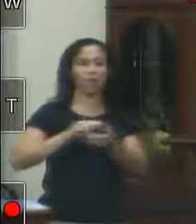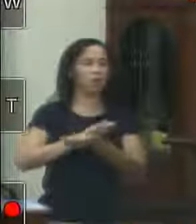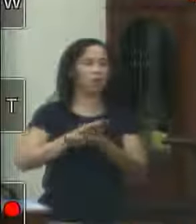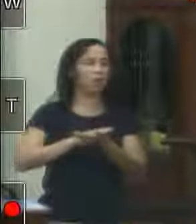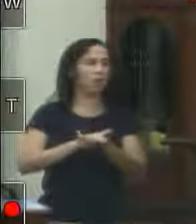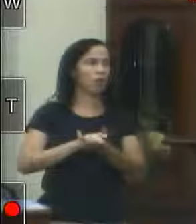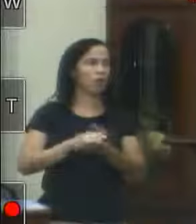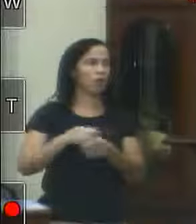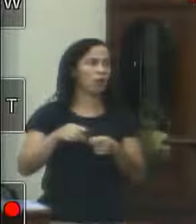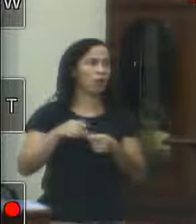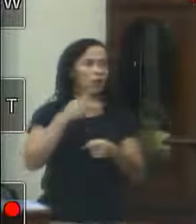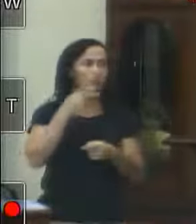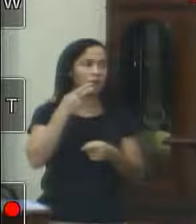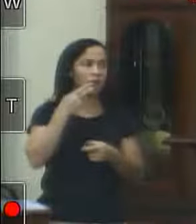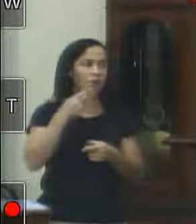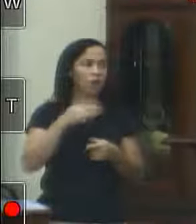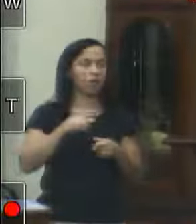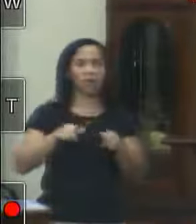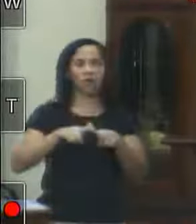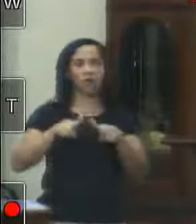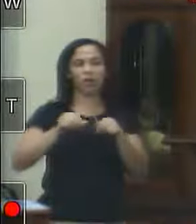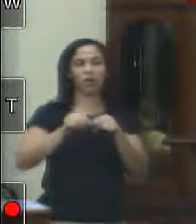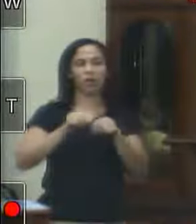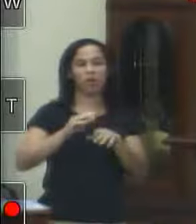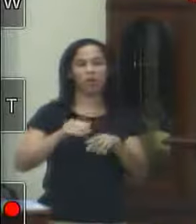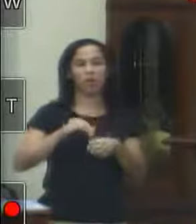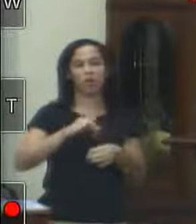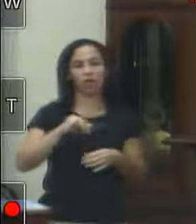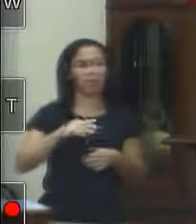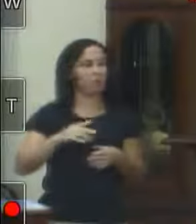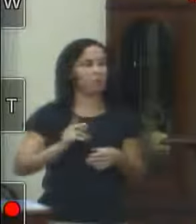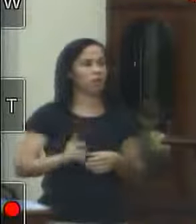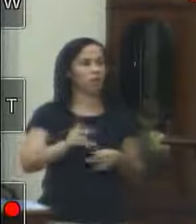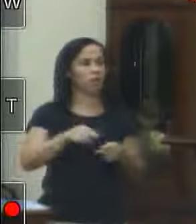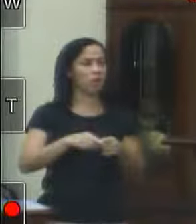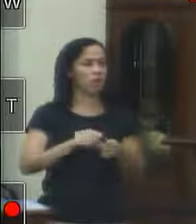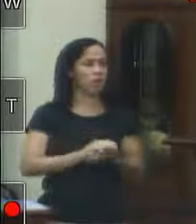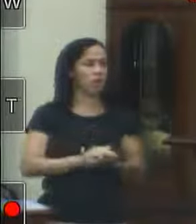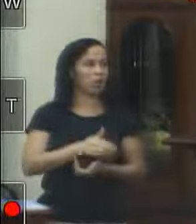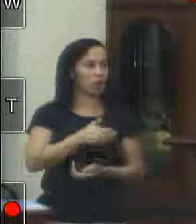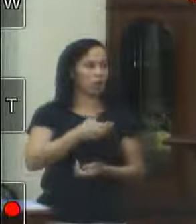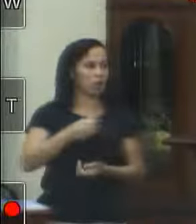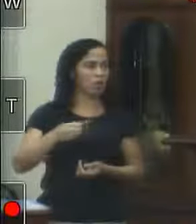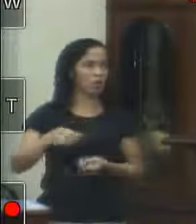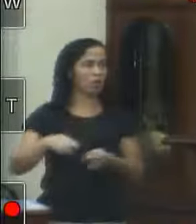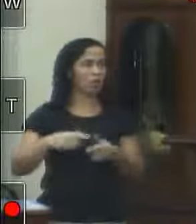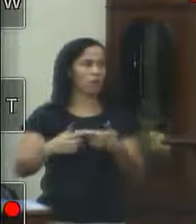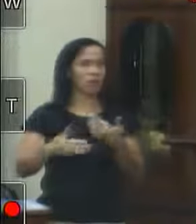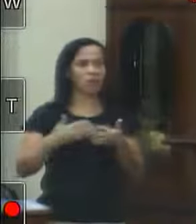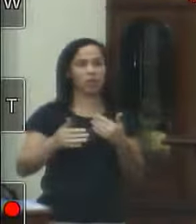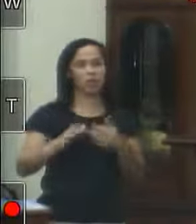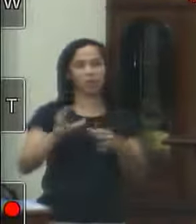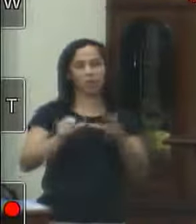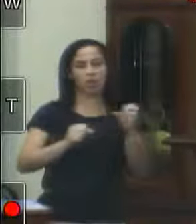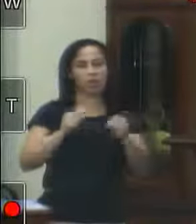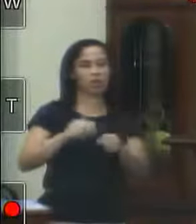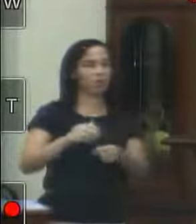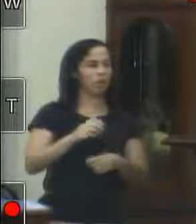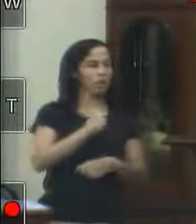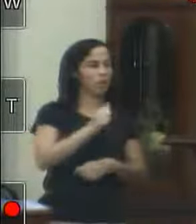Entendeu? Me botou na frente da linha, eu vou fazer. E como sempre, é sempre aqui, nessa Câmara. Se tem apreensão, é a Glória que